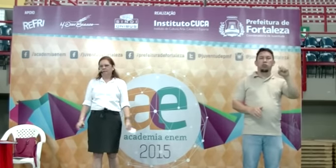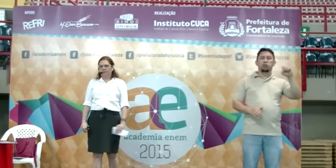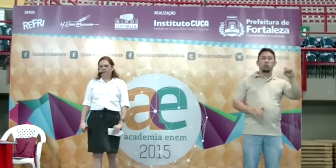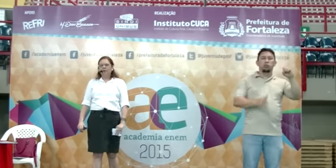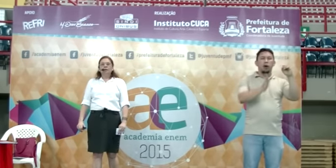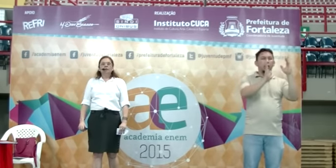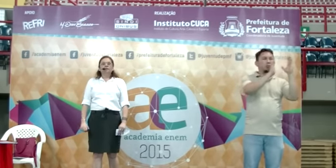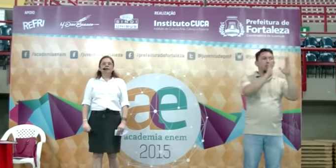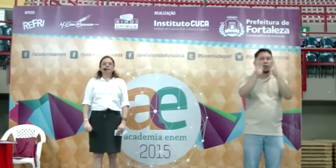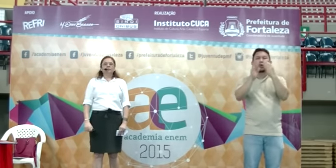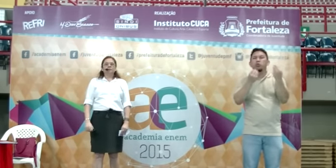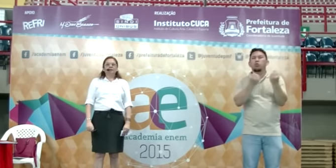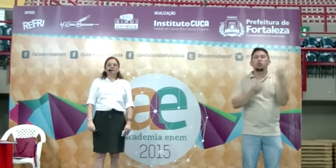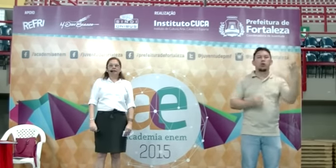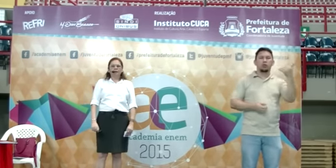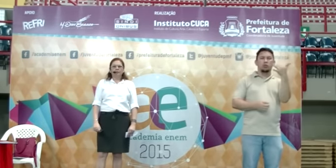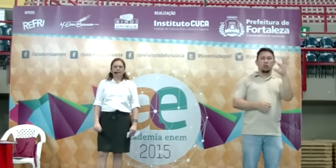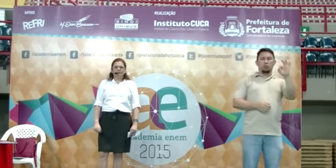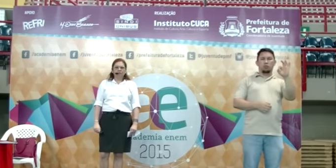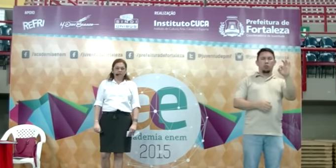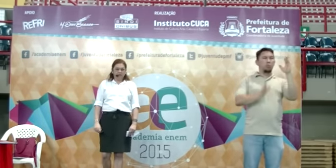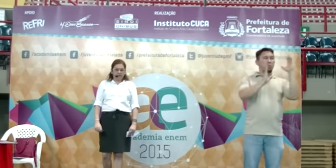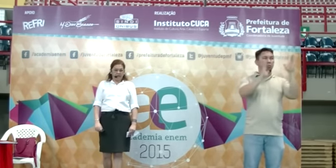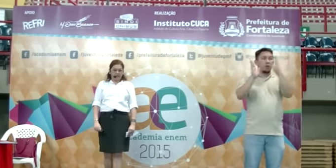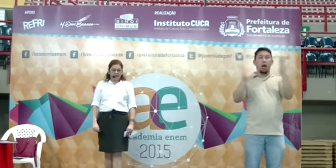excelente redação. Vamos para as